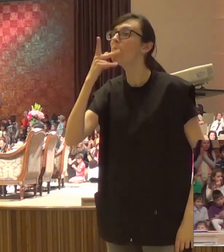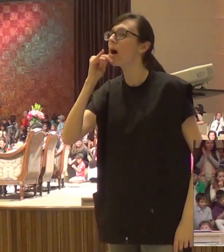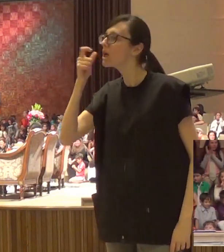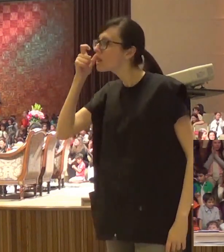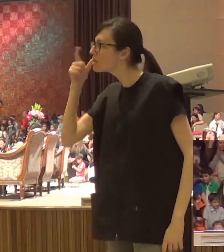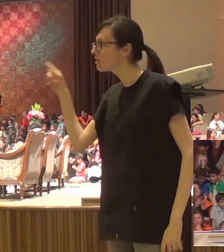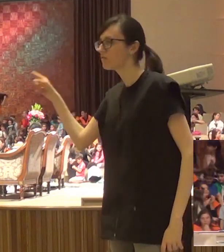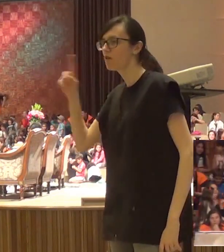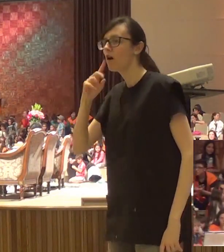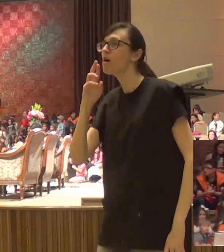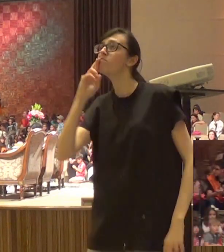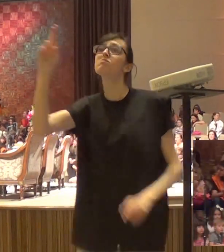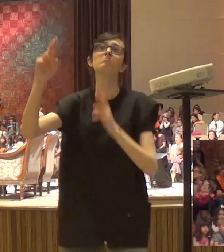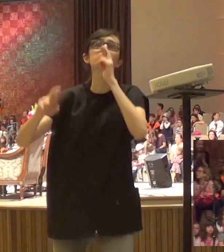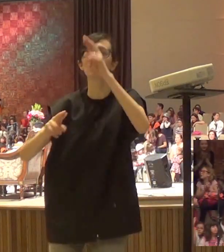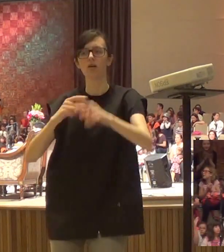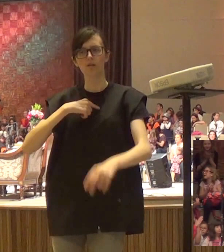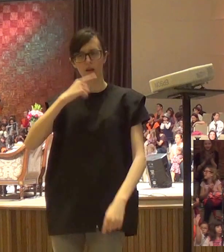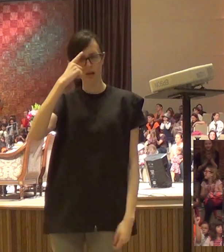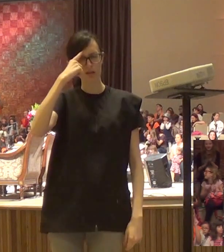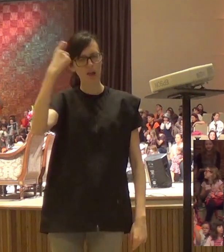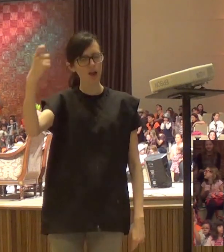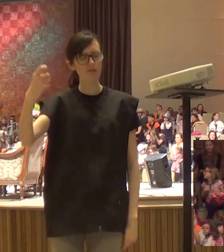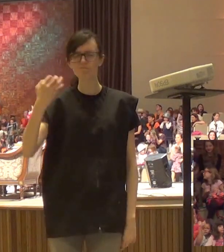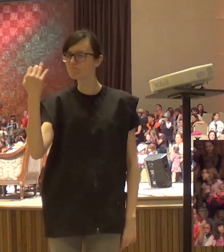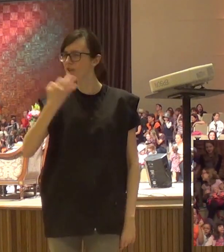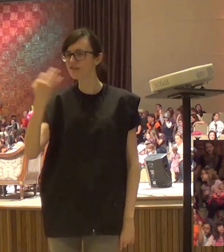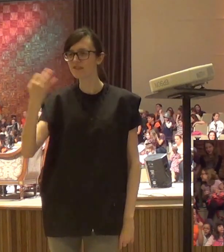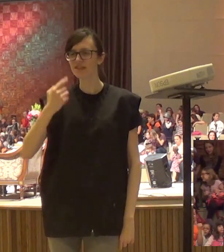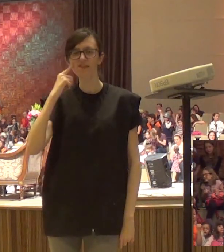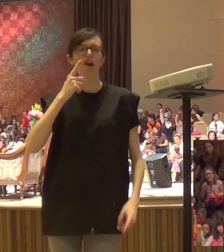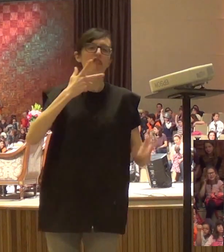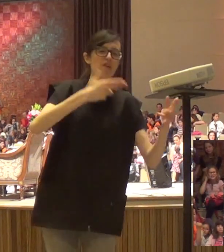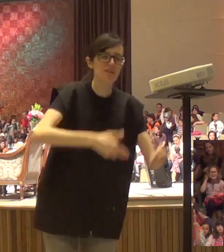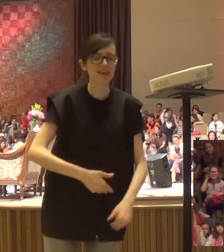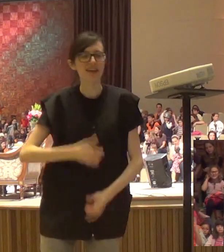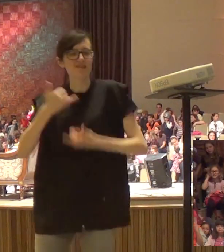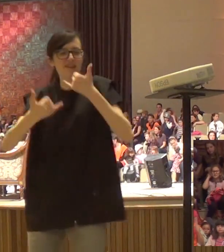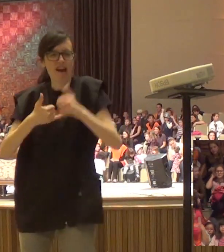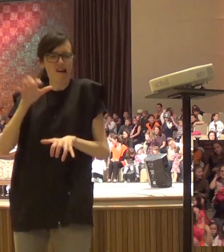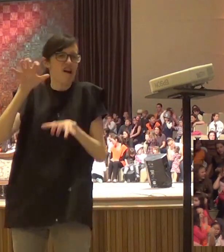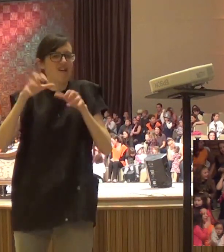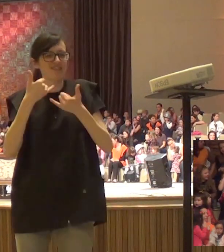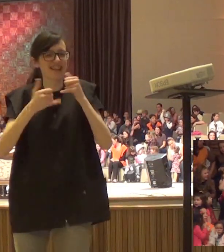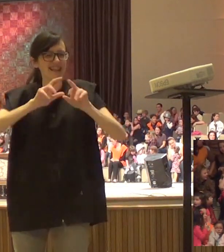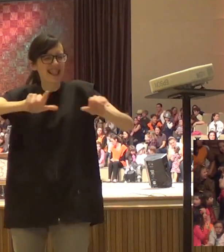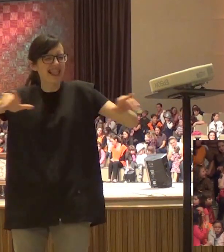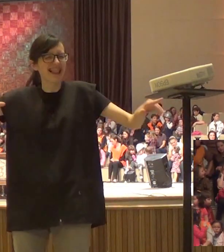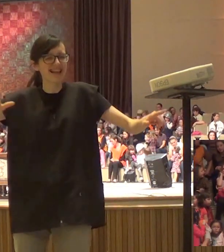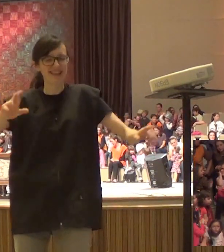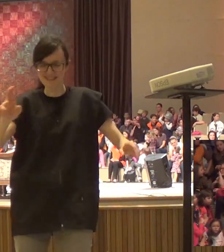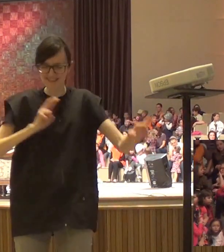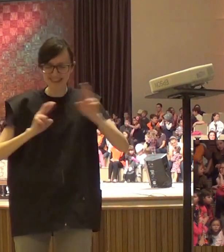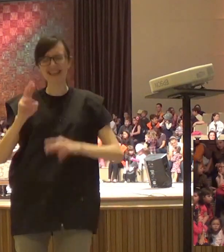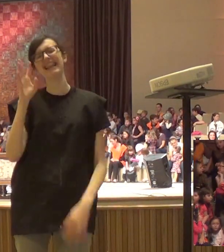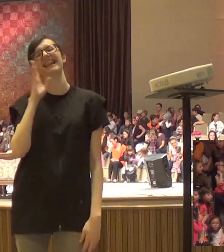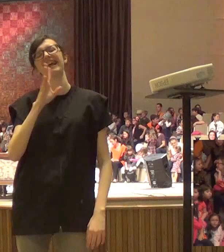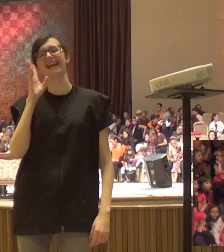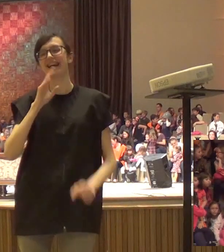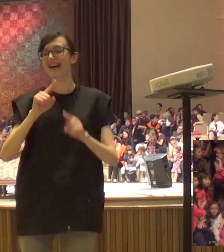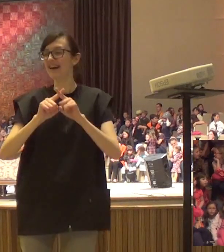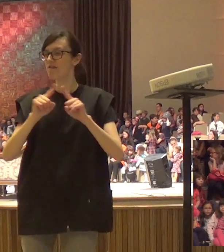É só uma cancha aqui do que você pode fazer com o seu filho essa semana. Eles são muito criativos. Se você perguntar para eles, eles sabem. Mas, meus